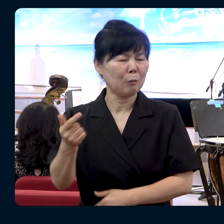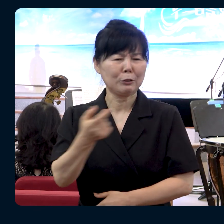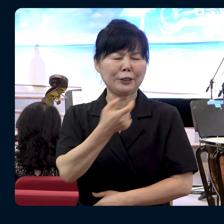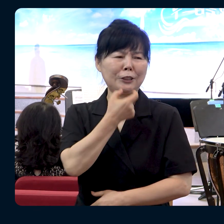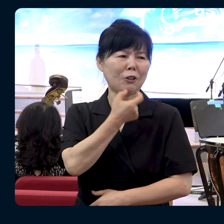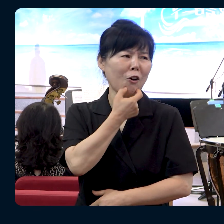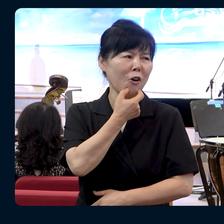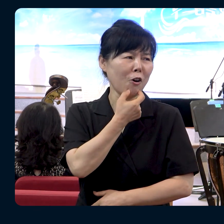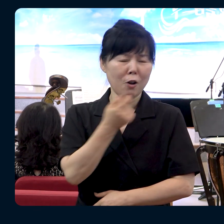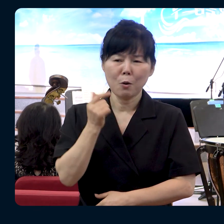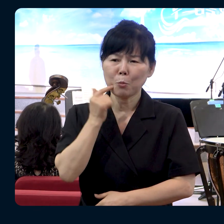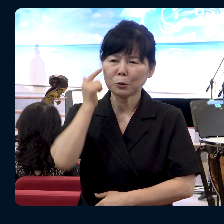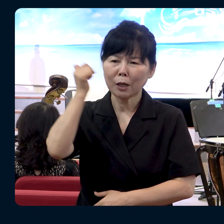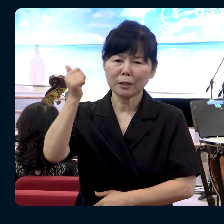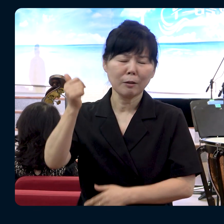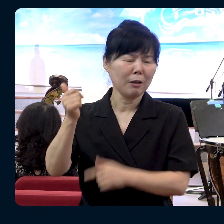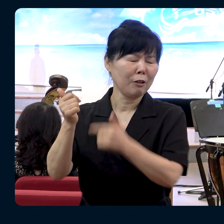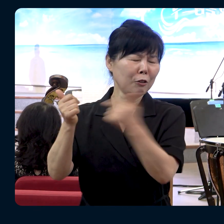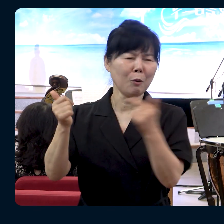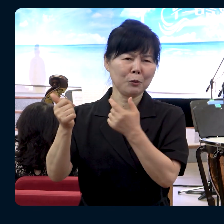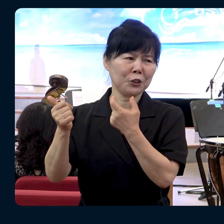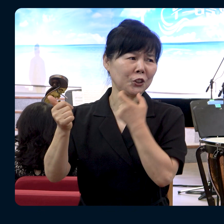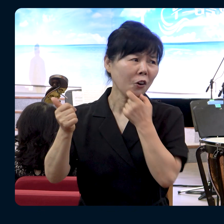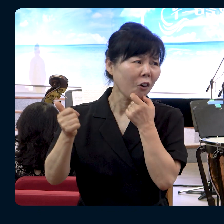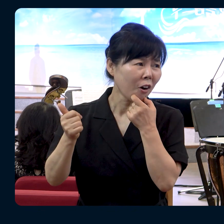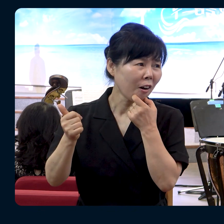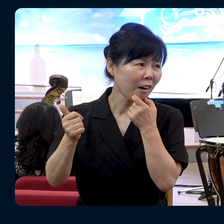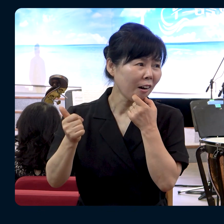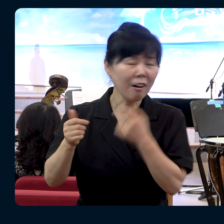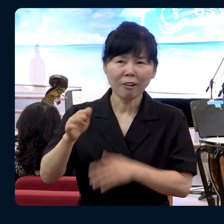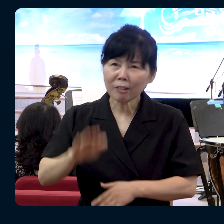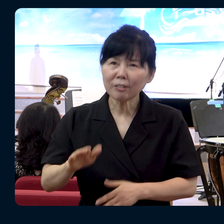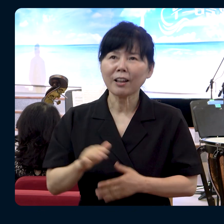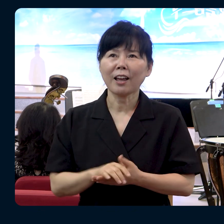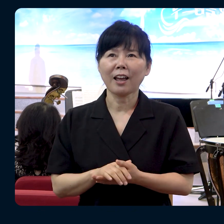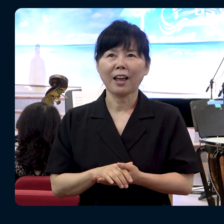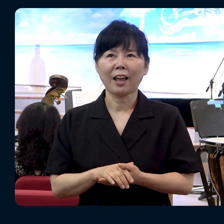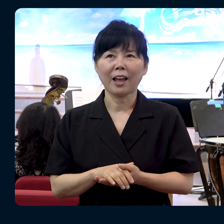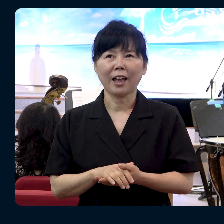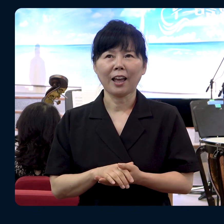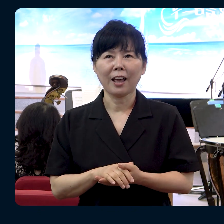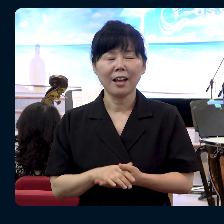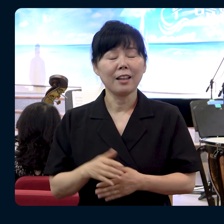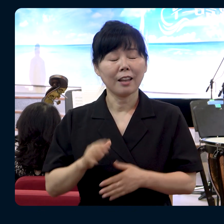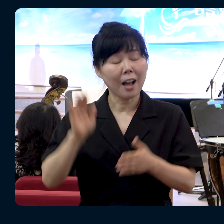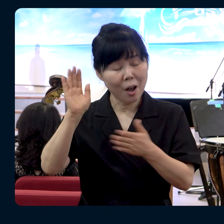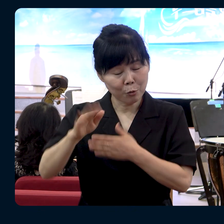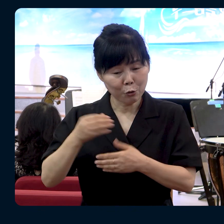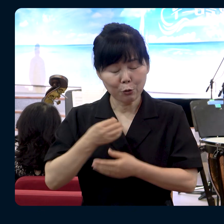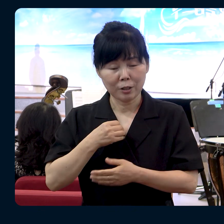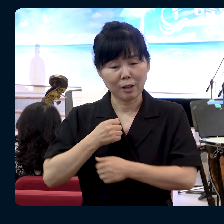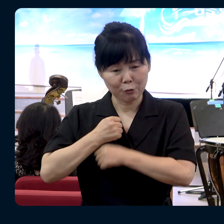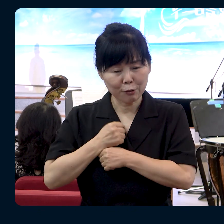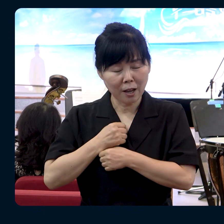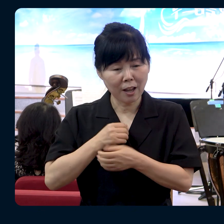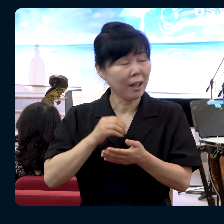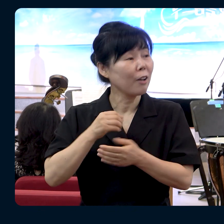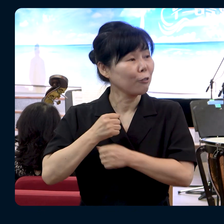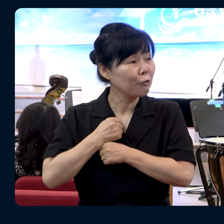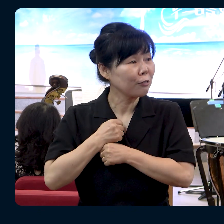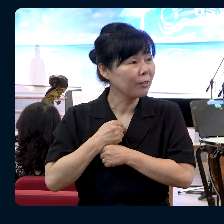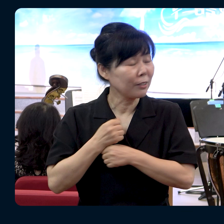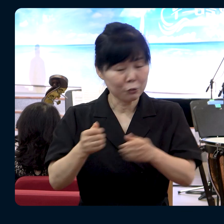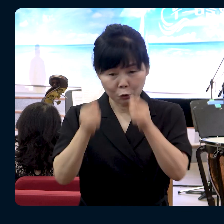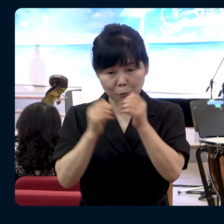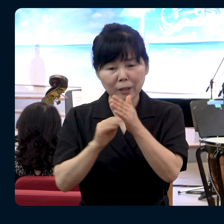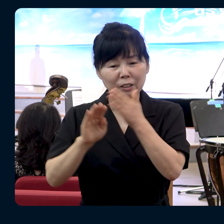교회 목사님들 너무 싫었는데 내가 사회에 다시 나가면 교회